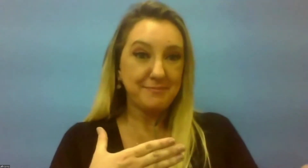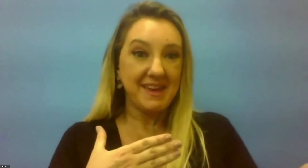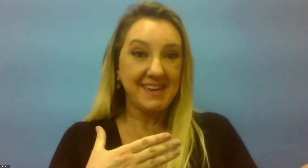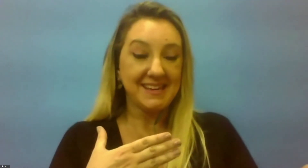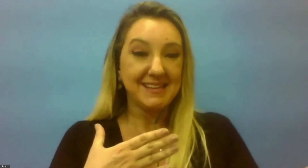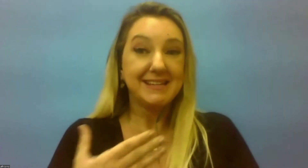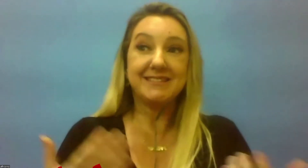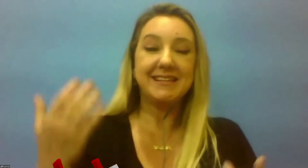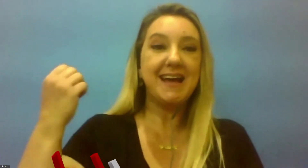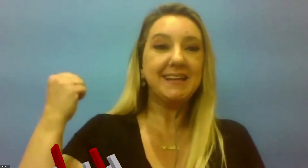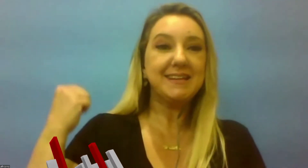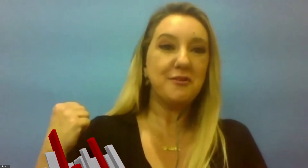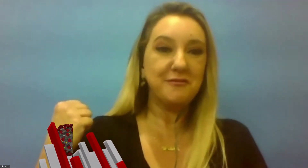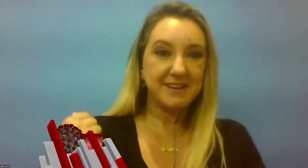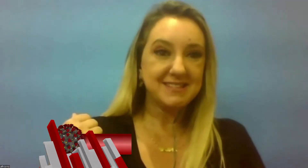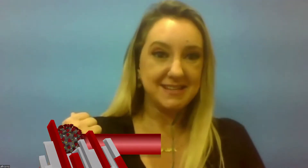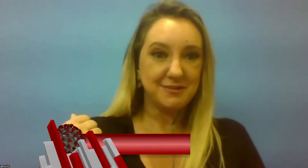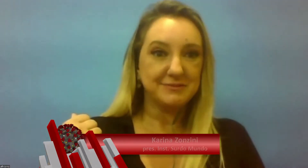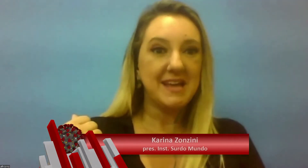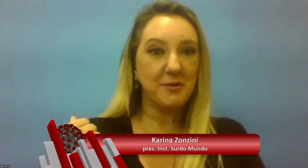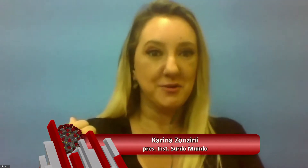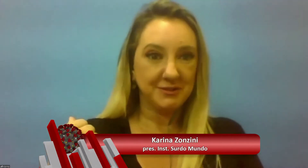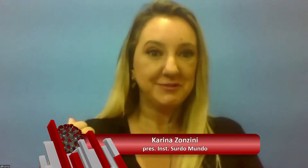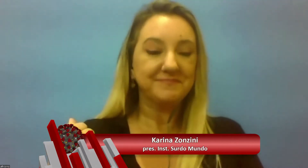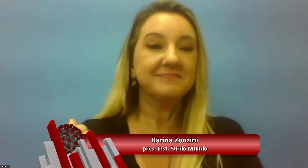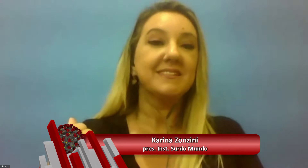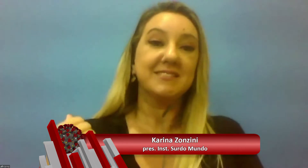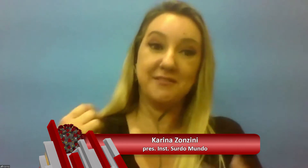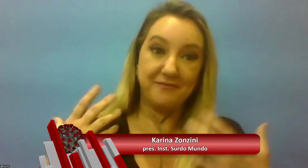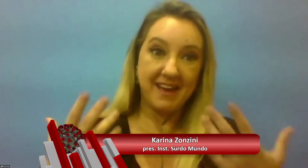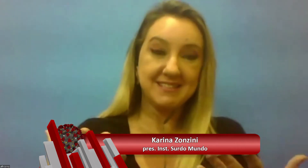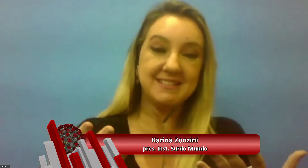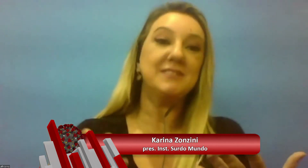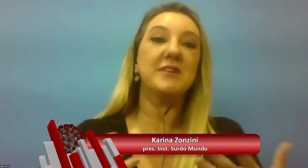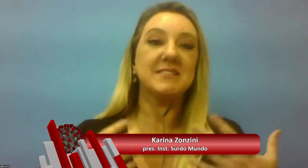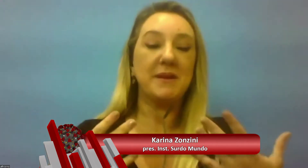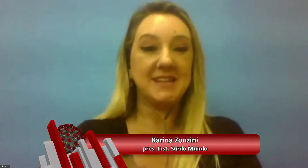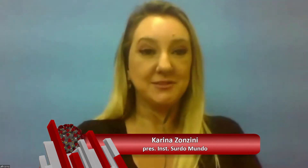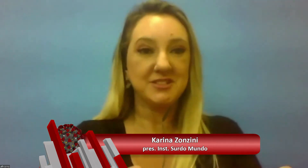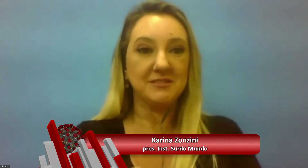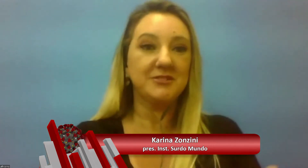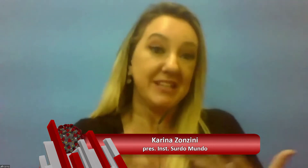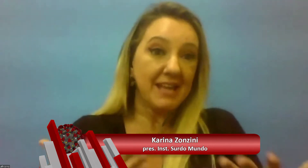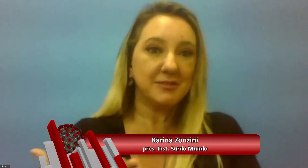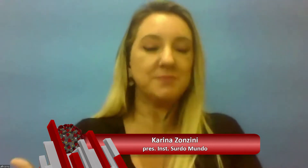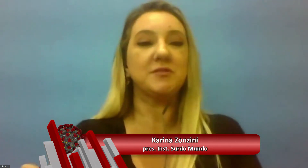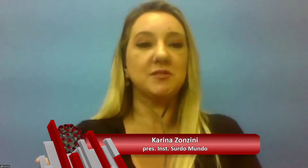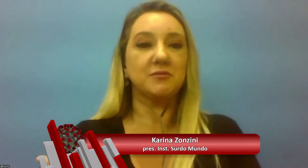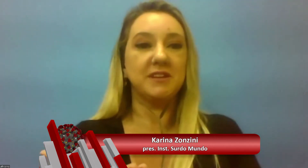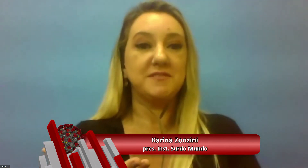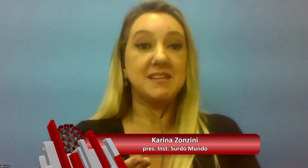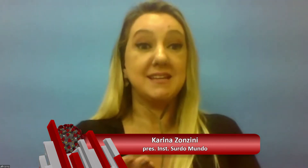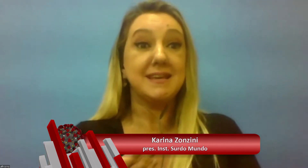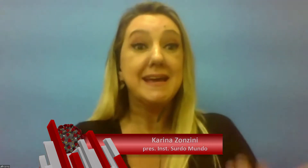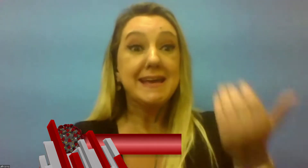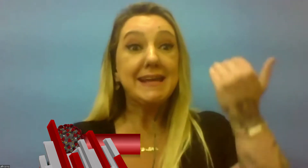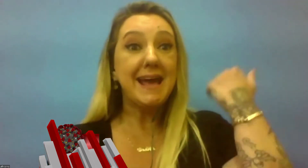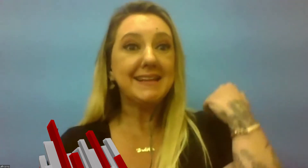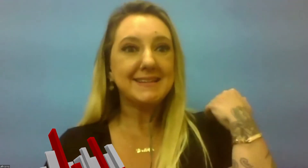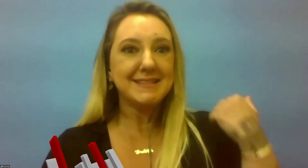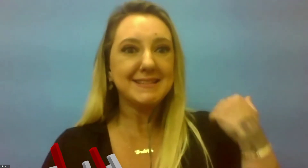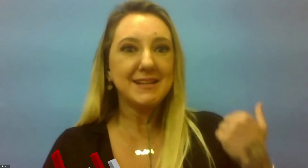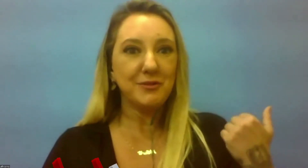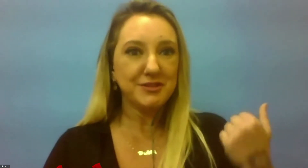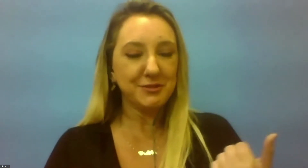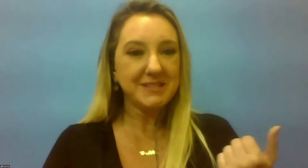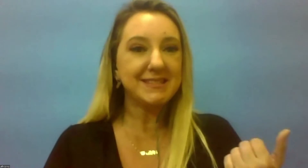de LBI se lá na Convenção da ONU tivesse sido respeitado o direito das pessoas com deficiência e